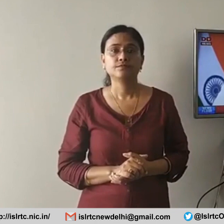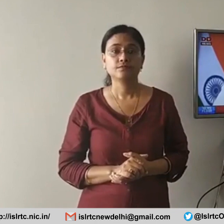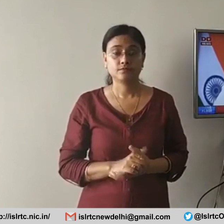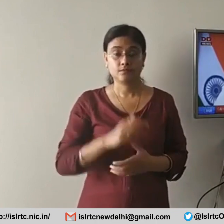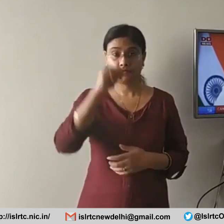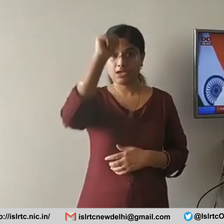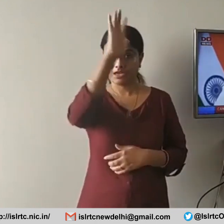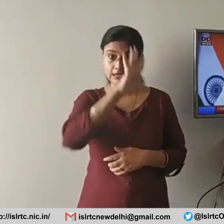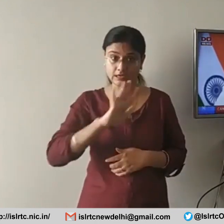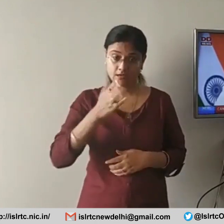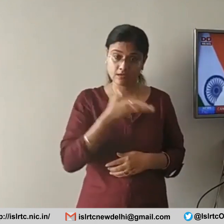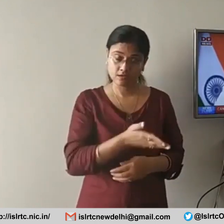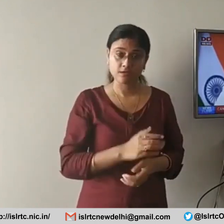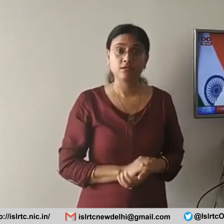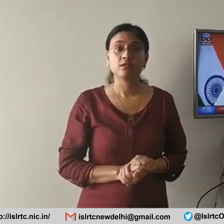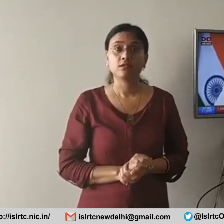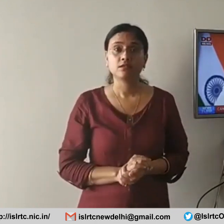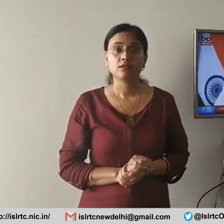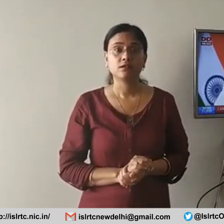भारत ने